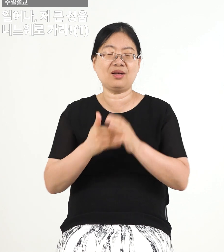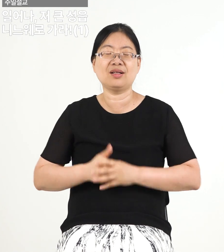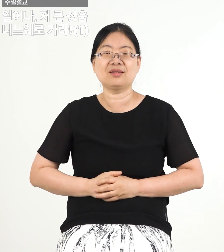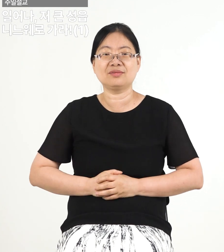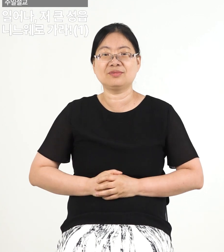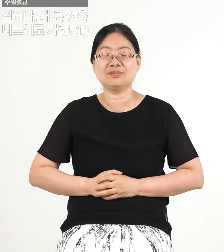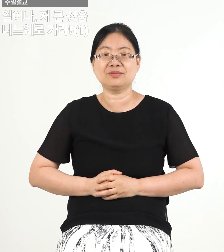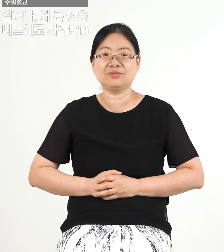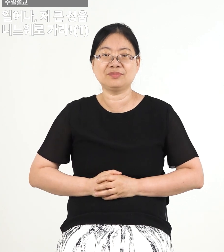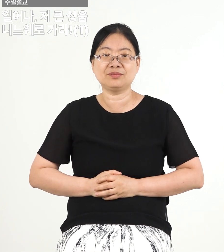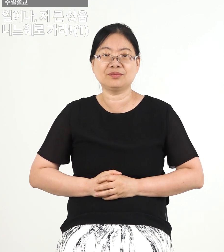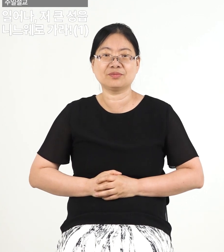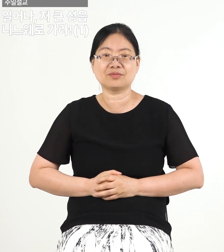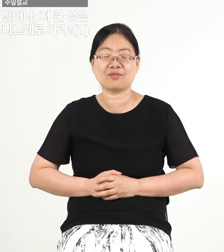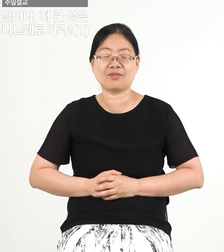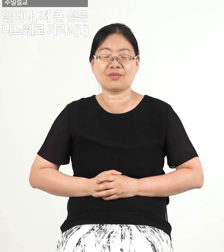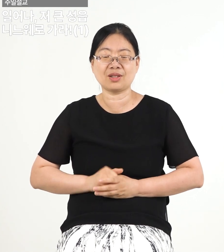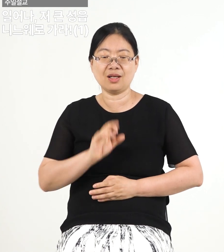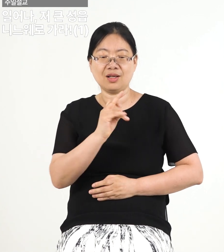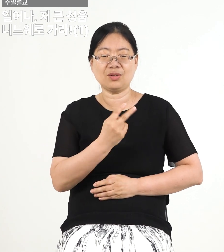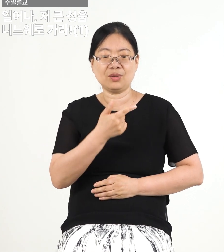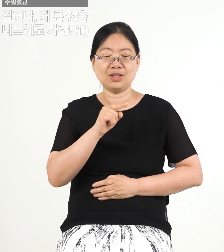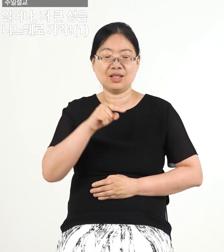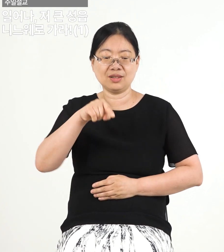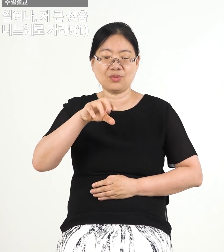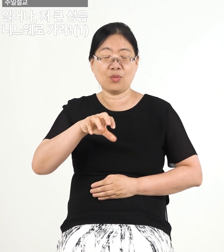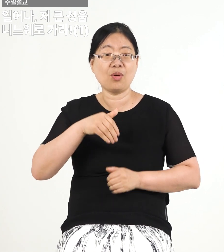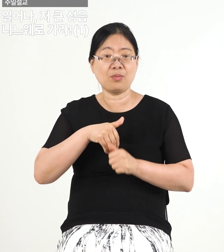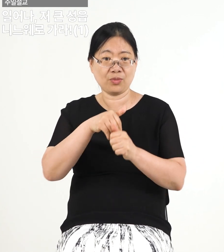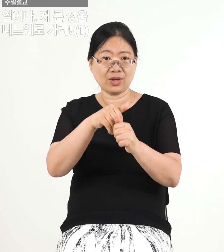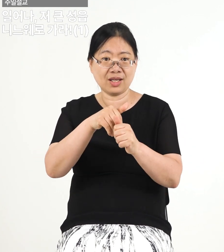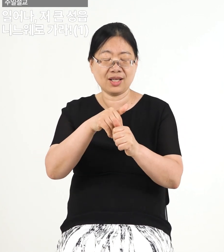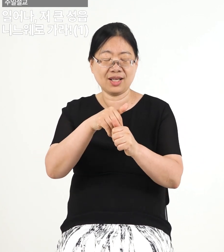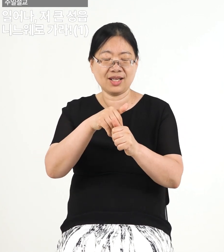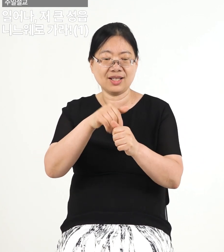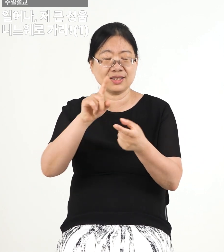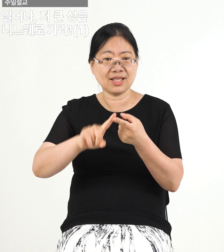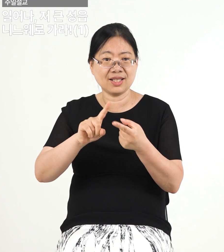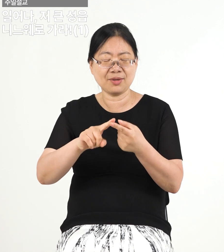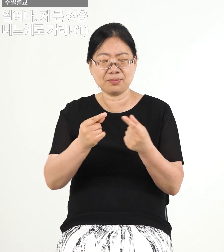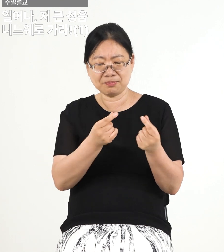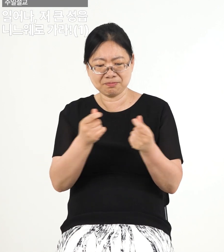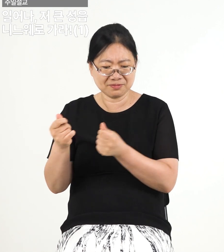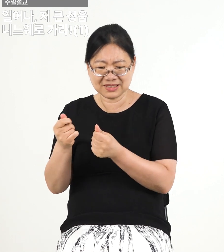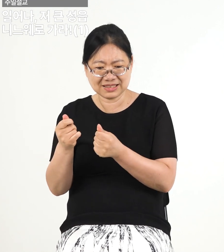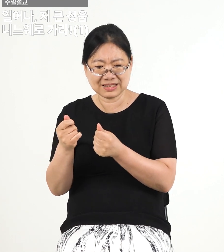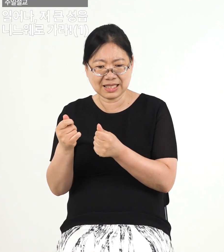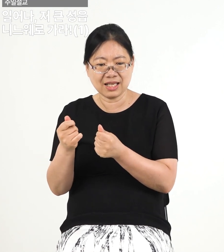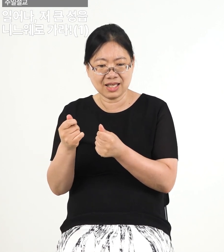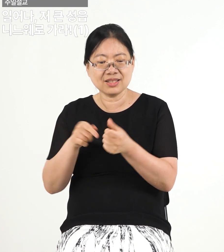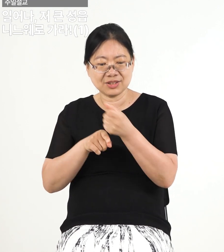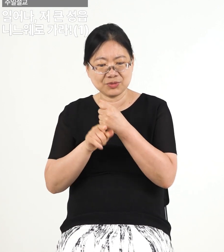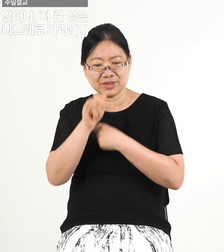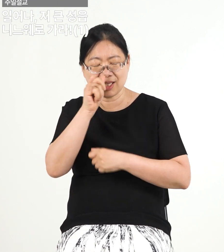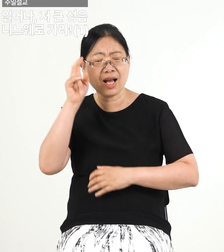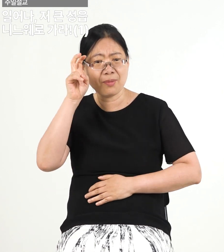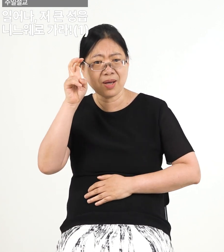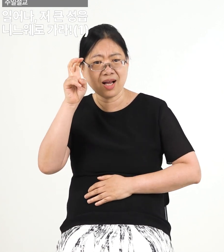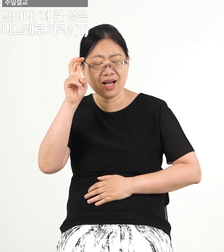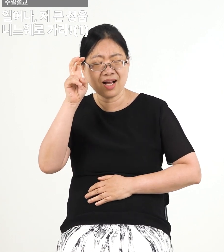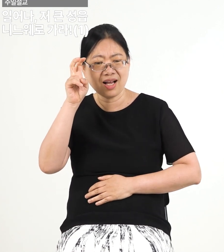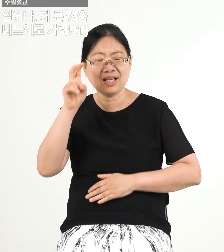있어요. 그러니까 요나를 이곳에 보내신 데에는 이런 비슷한 맥락이 있지 않았겠는가?